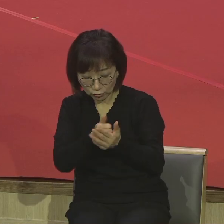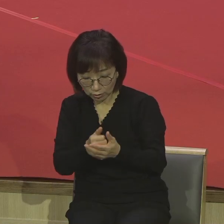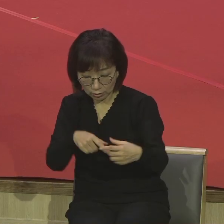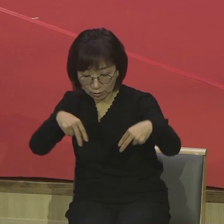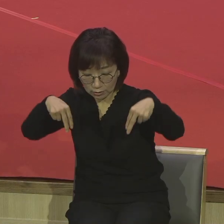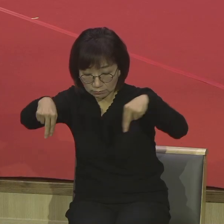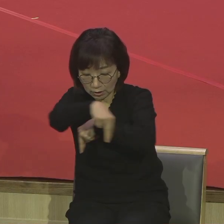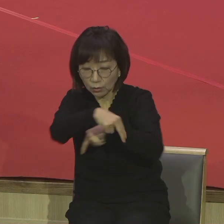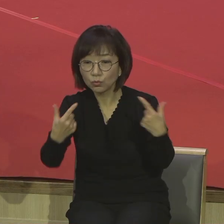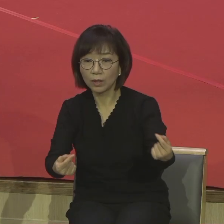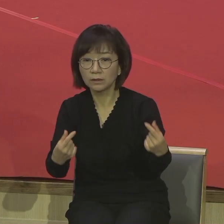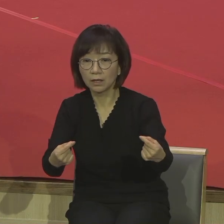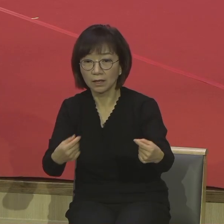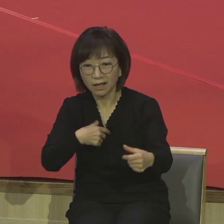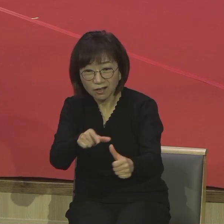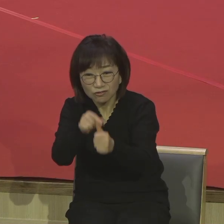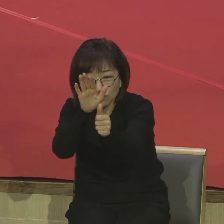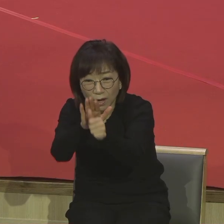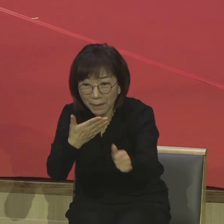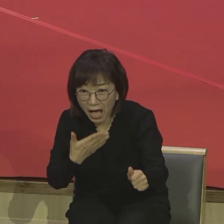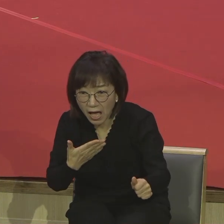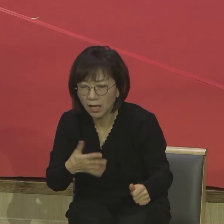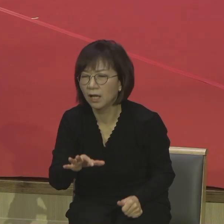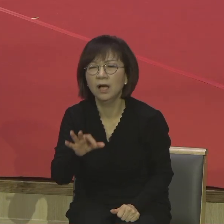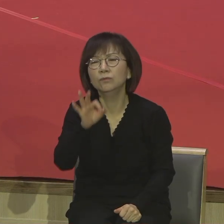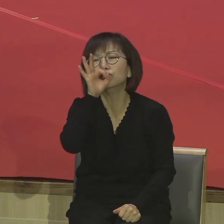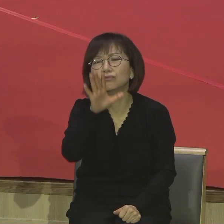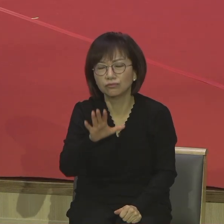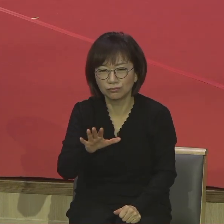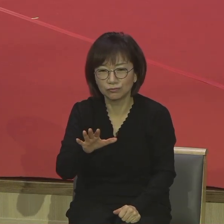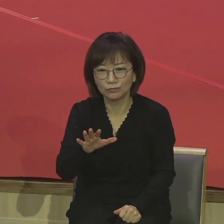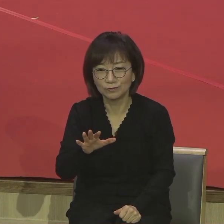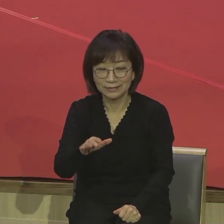모든 인간은 죄인된 남자의 후손이.